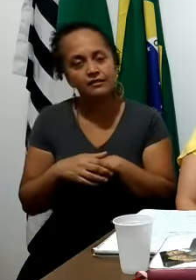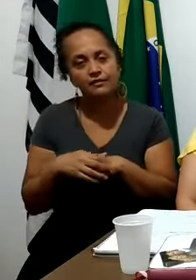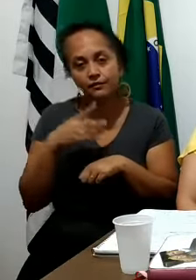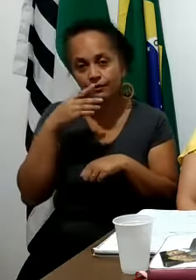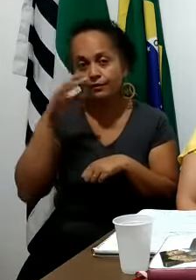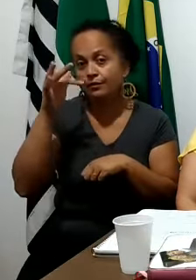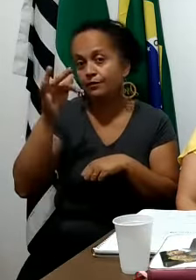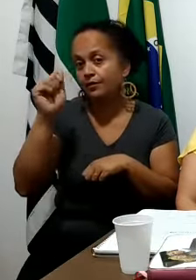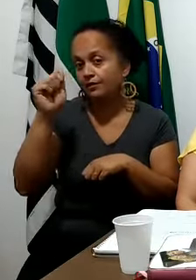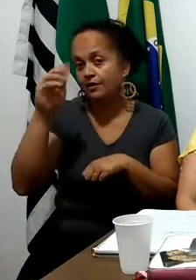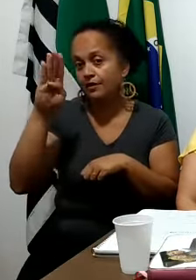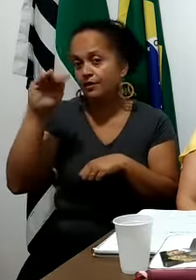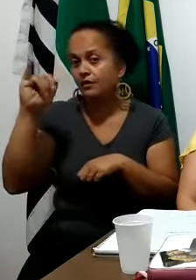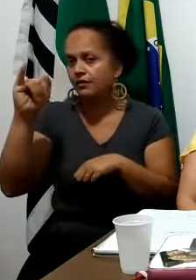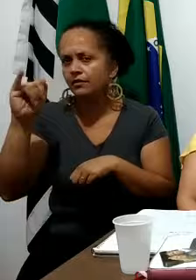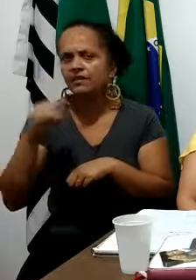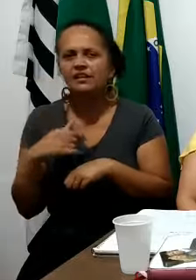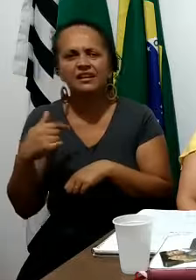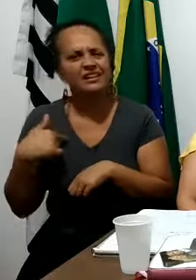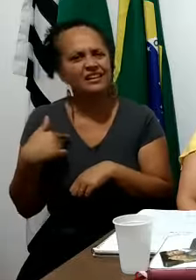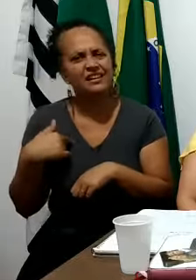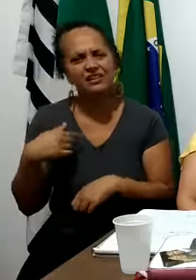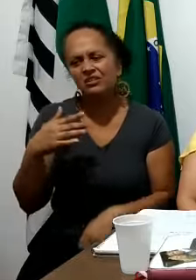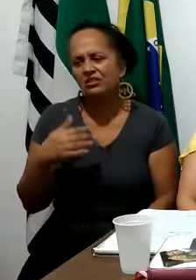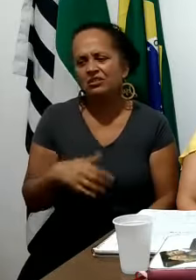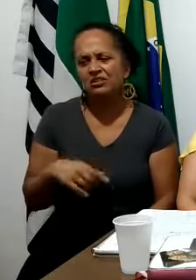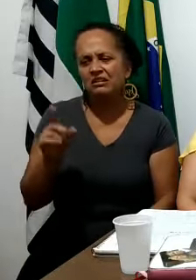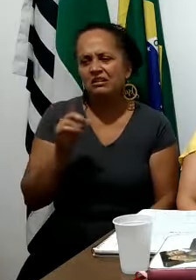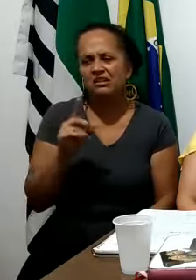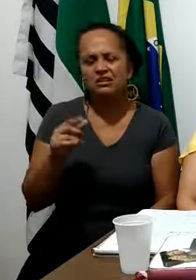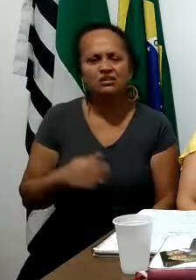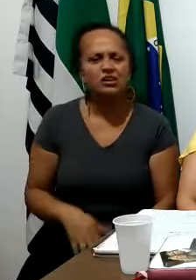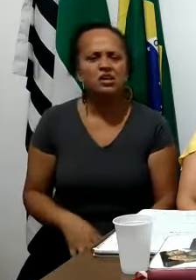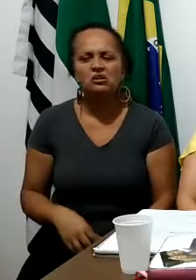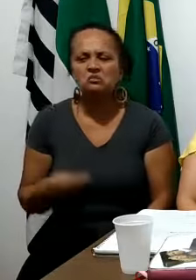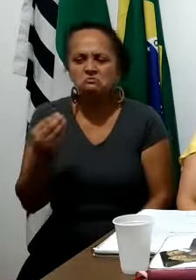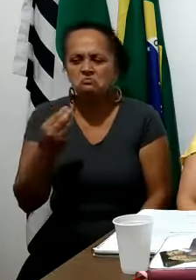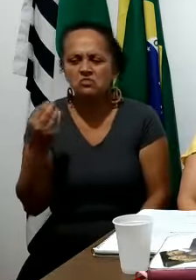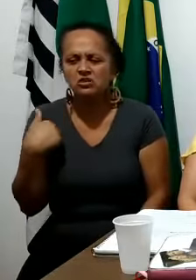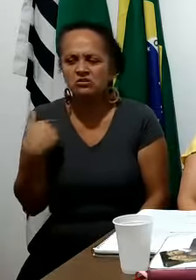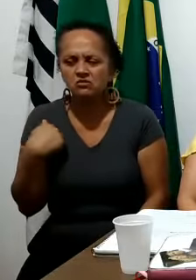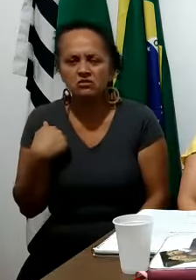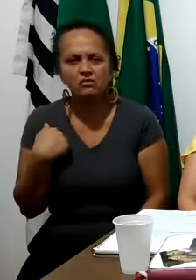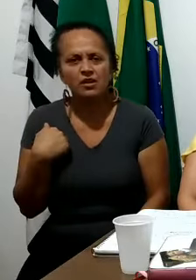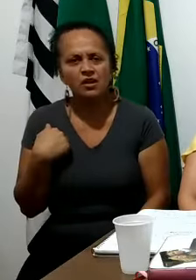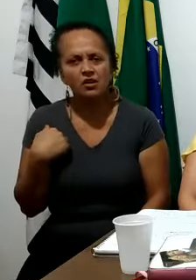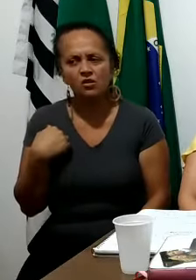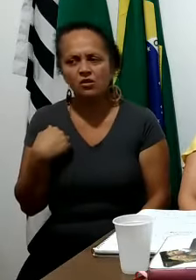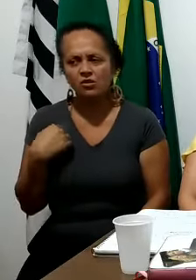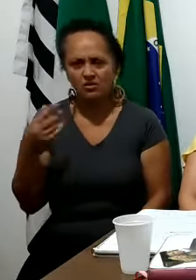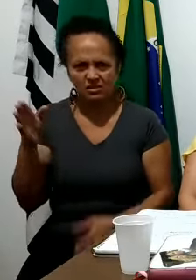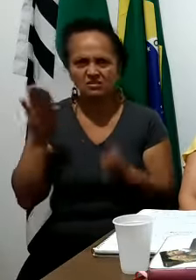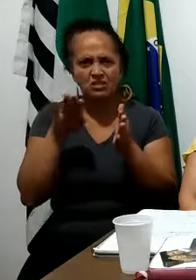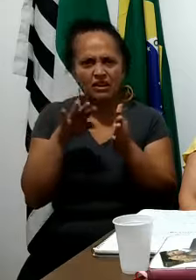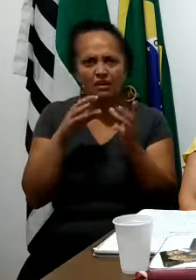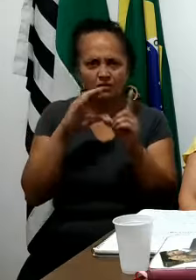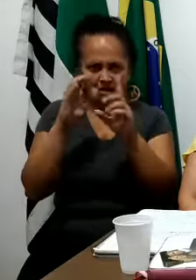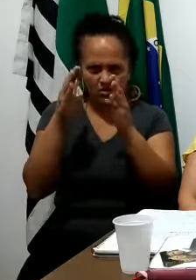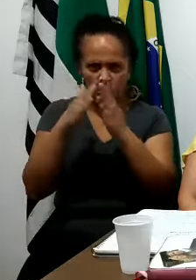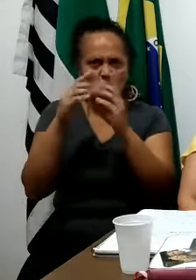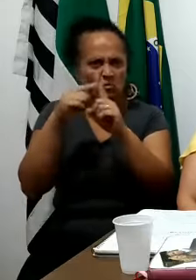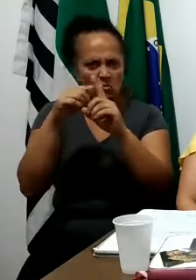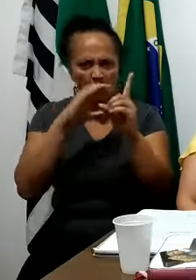para o culto, que aquela palavra só funcionava no domingo à noite para mim. Eu queria que aquela palavra funcionasse todos os dias da minha vida,